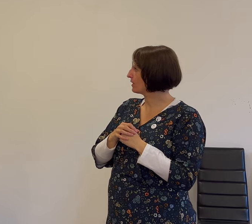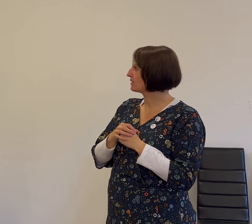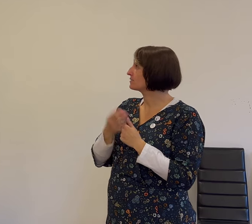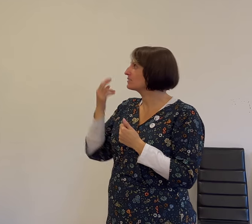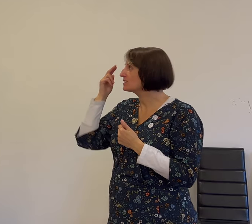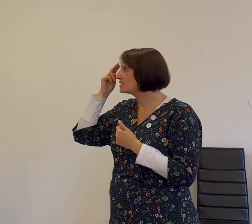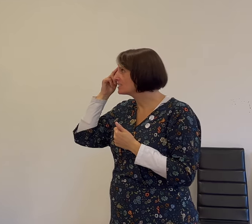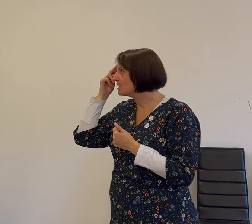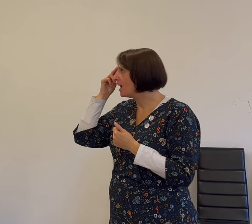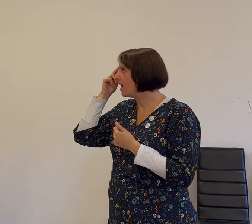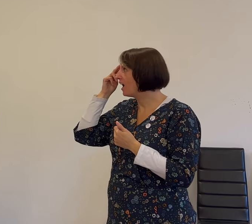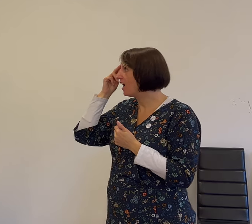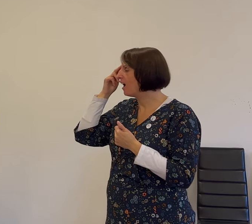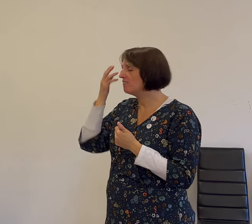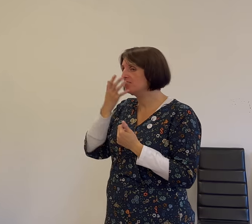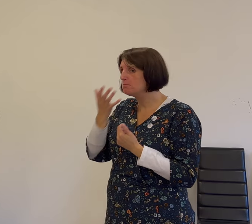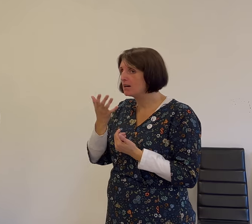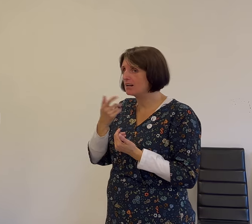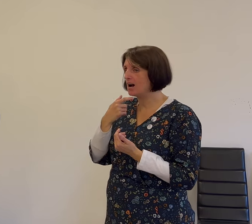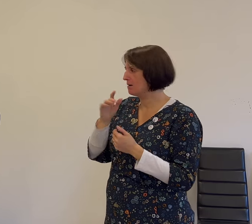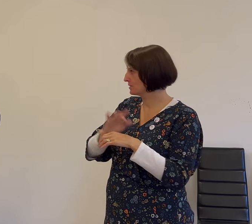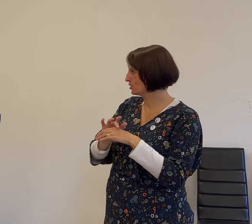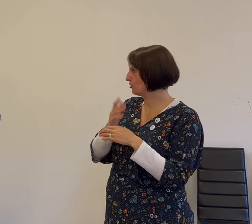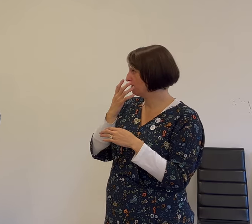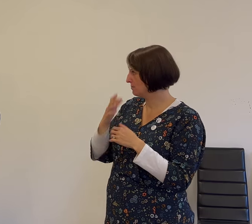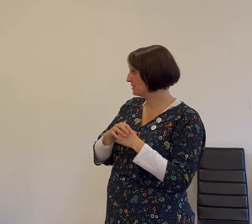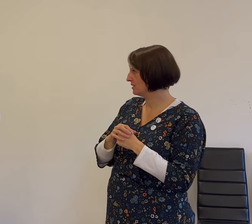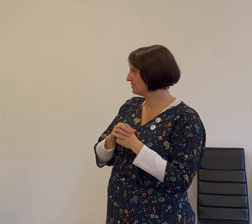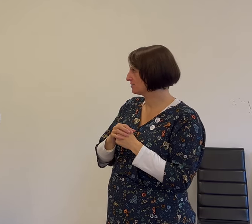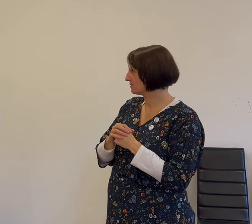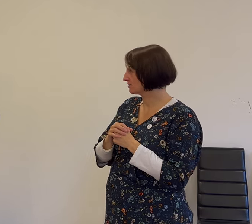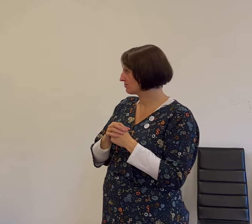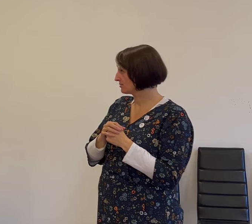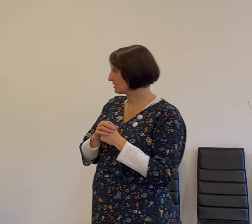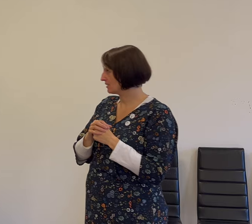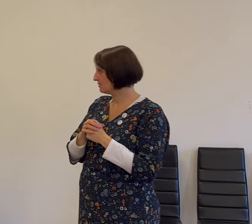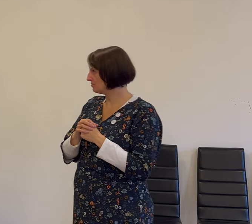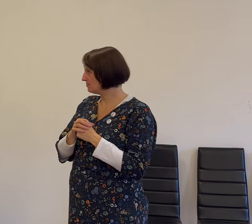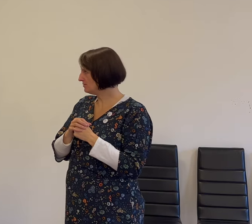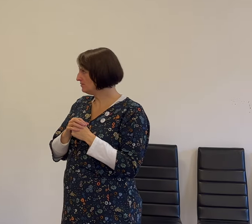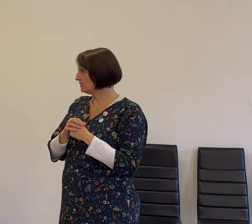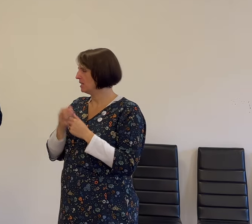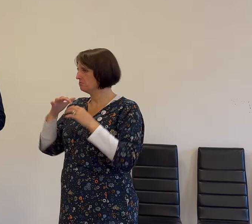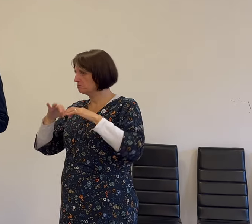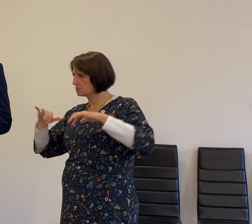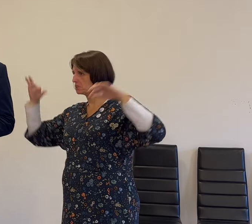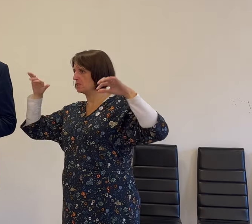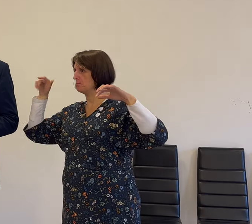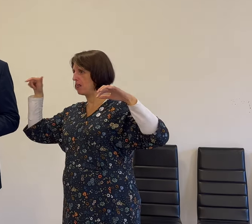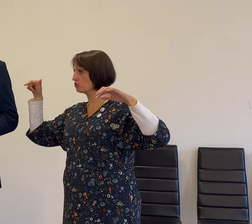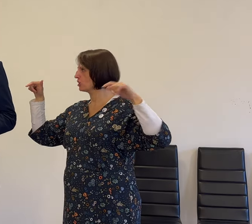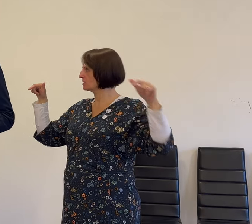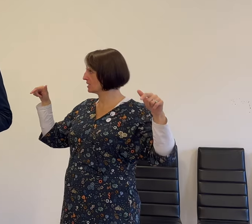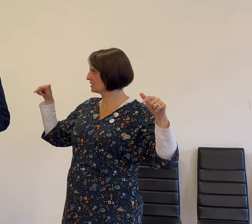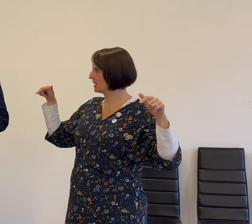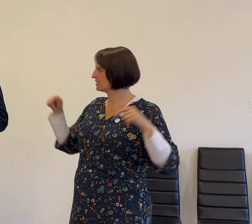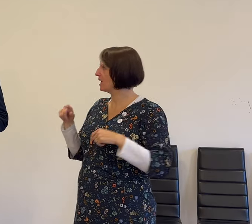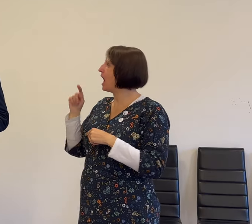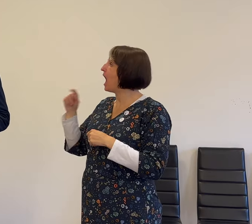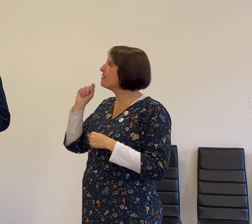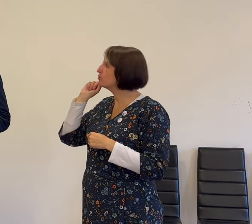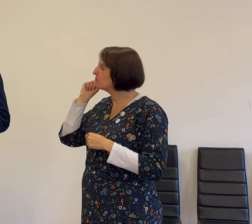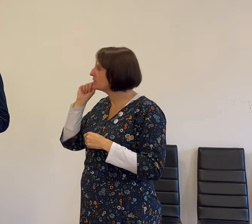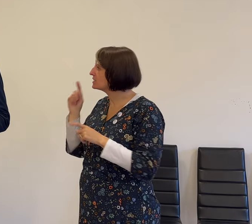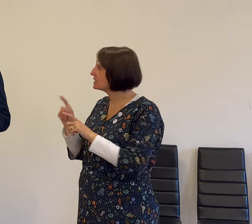takhle nějak to tady mohlo vypadat, když se chystalo k bitvě mezi Pelištejci a Izraeli. A všimněte